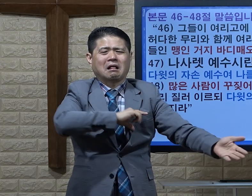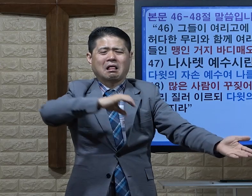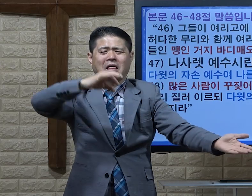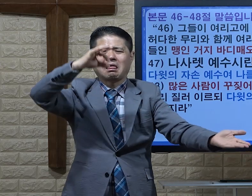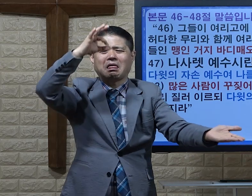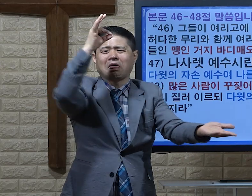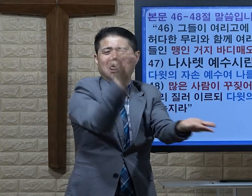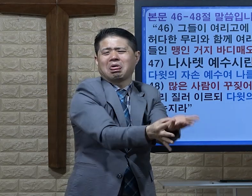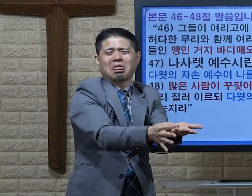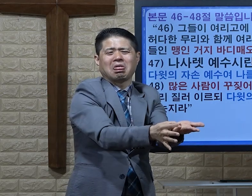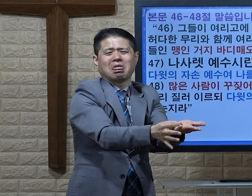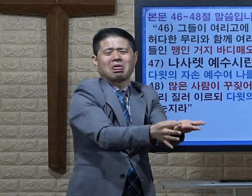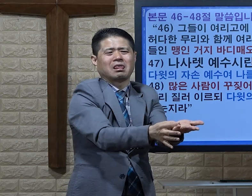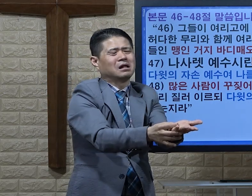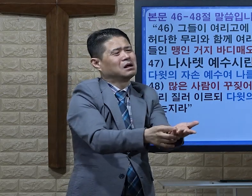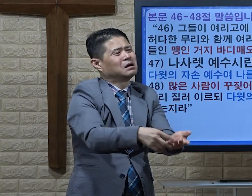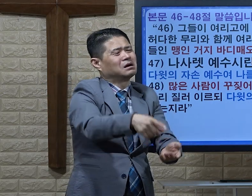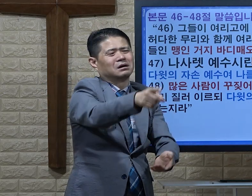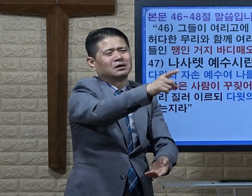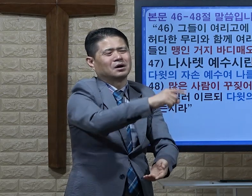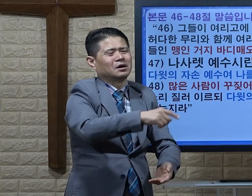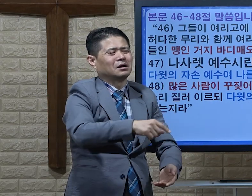이 여리고성이 정말 하찮지 않냐?